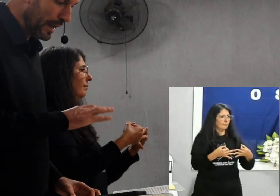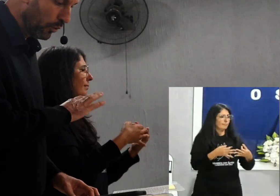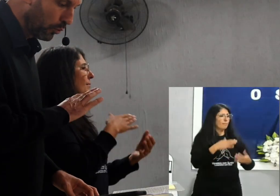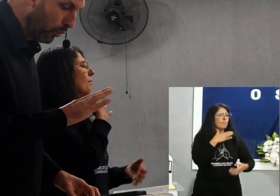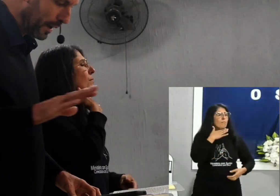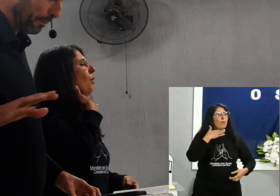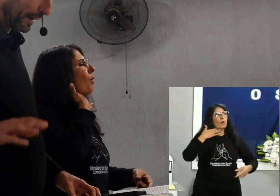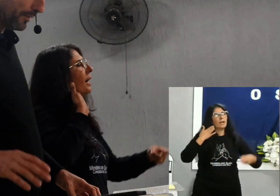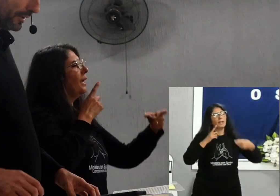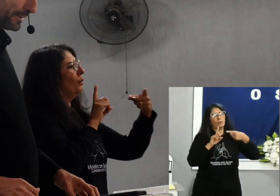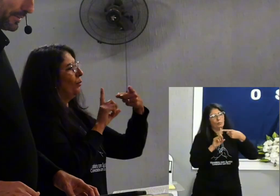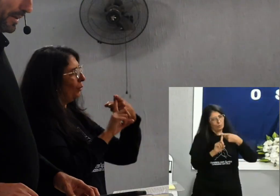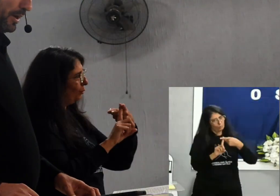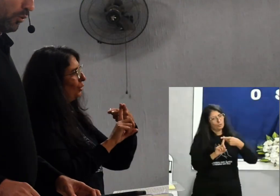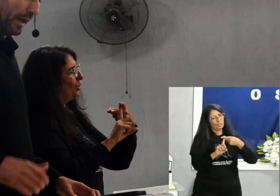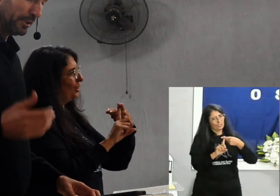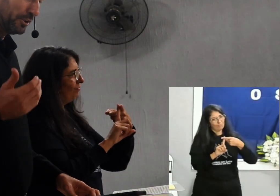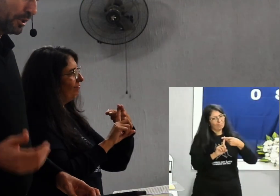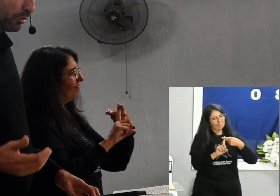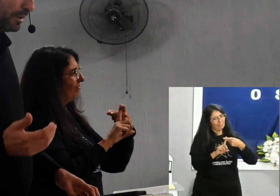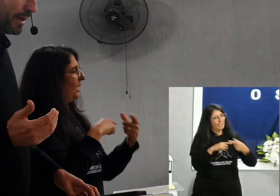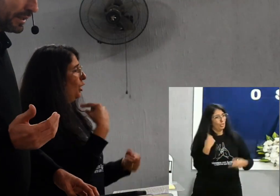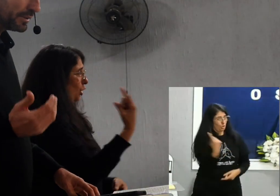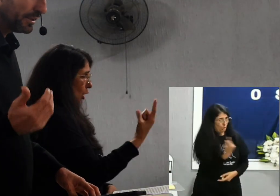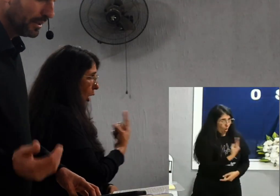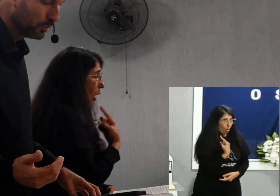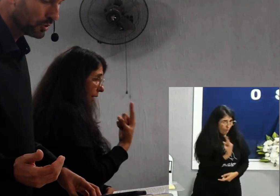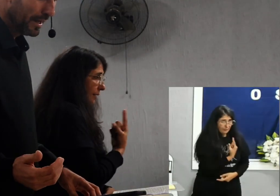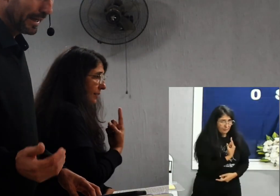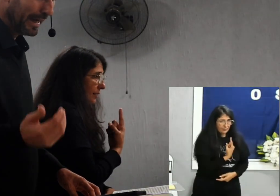isso não é loucura para nós. O castigo que